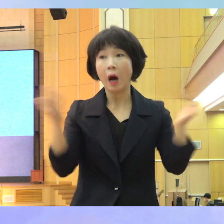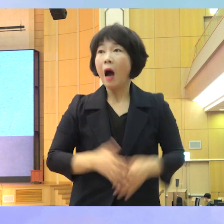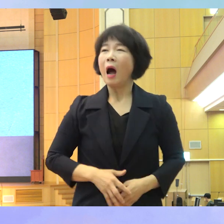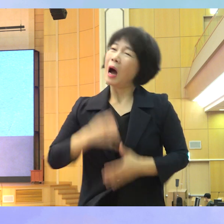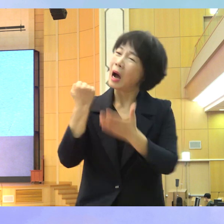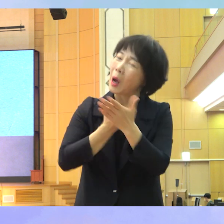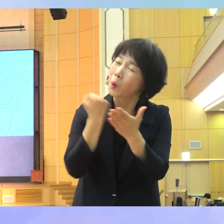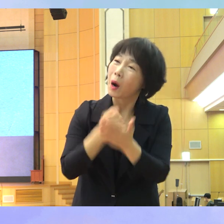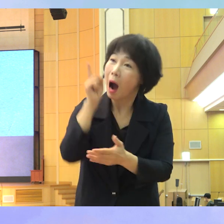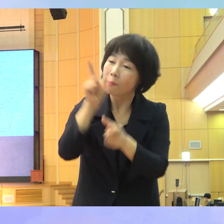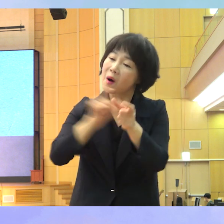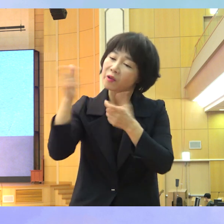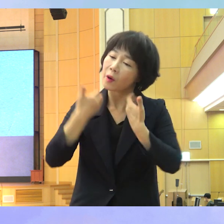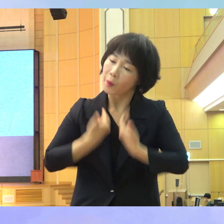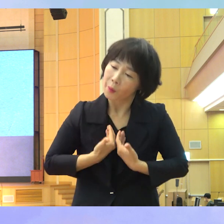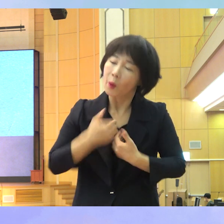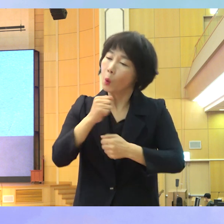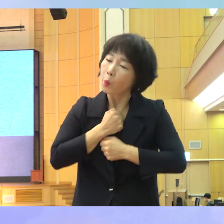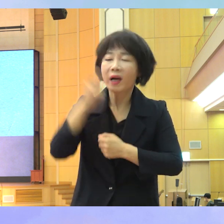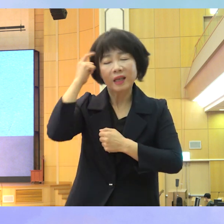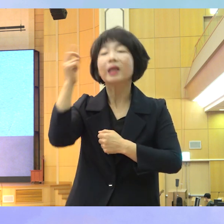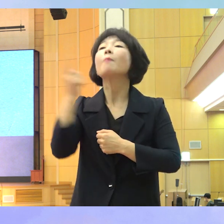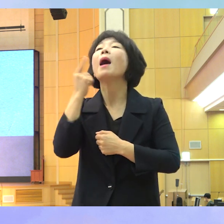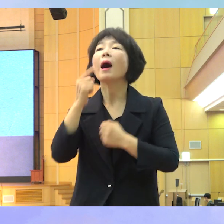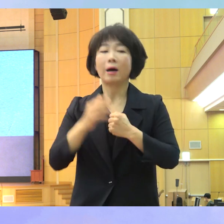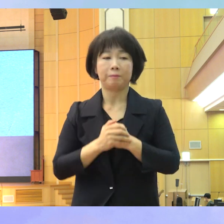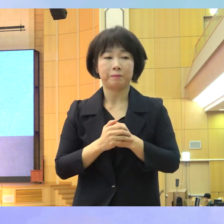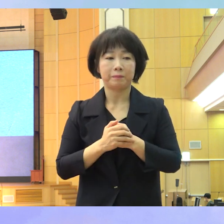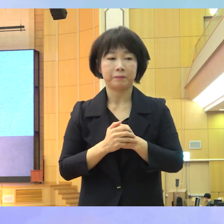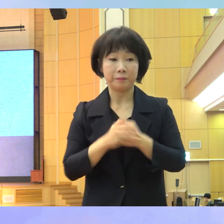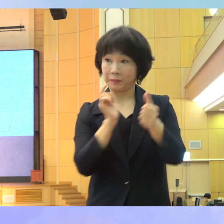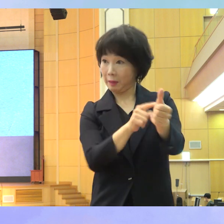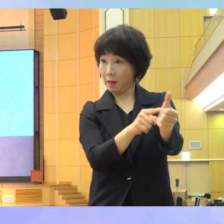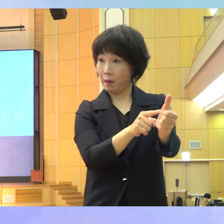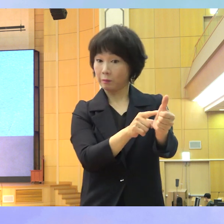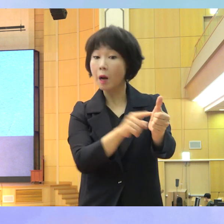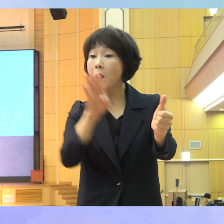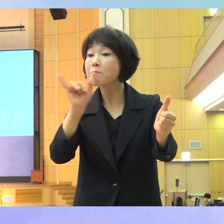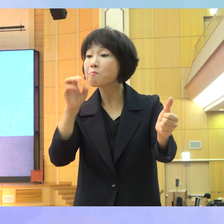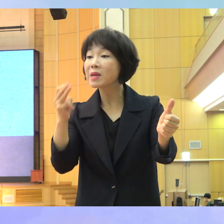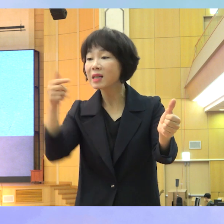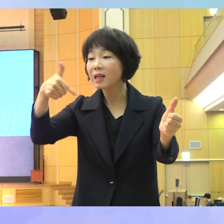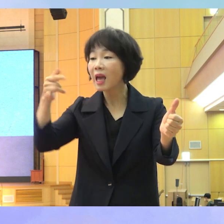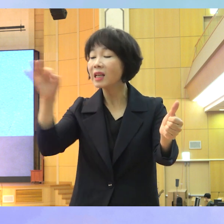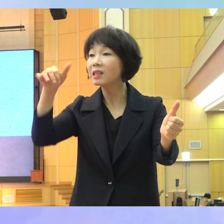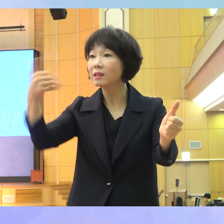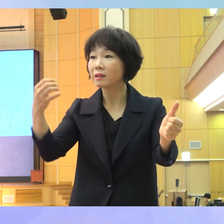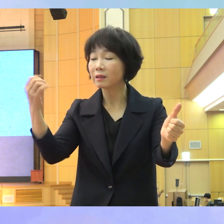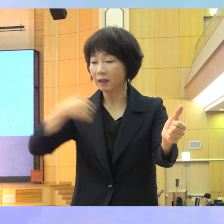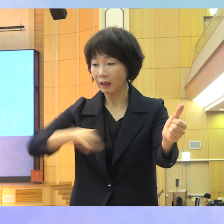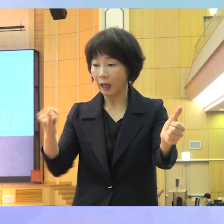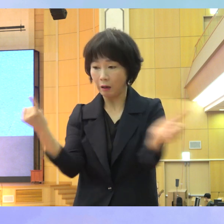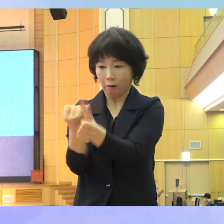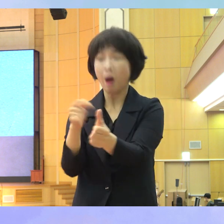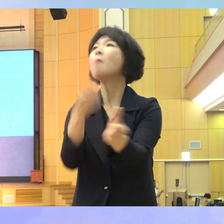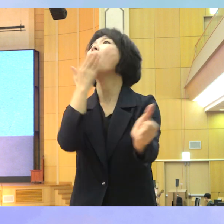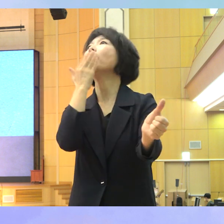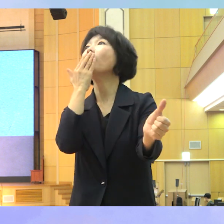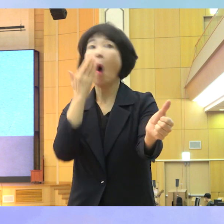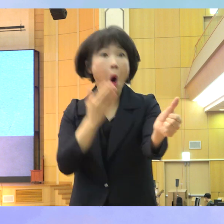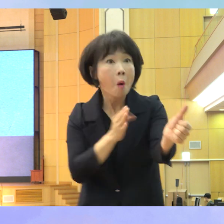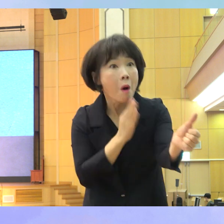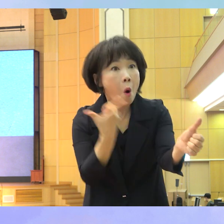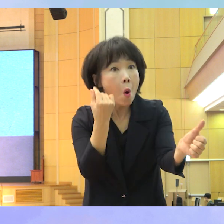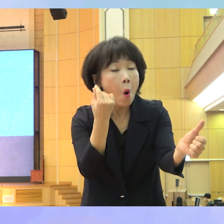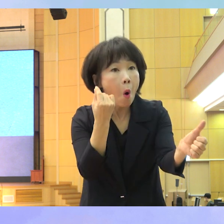한 번만 더 생각해 보십시오. 그 사람은 빌 게이츠의 사위입니다. 이렇게 얘기를 한 거예요. 그랬더니 총재가,